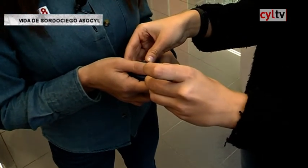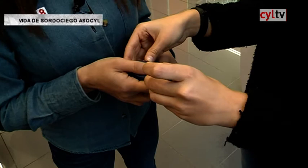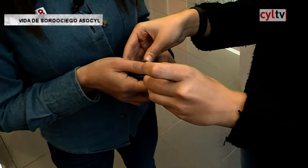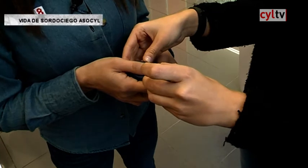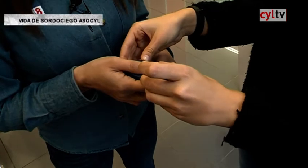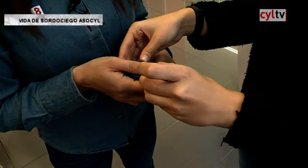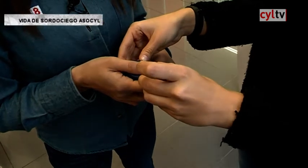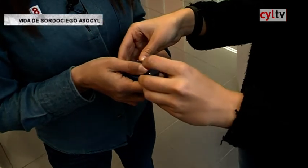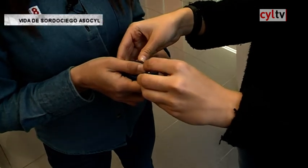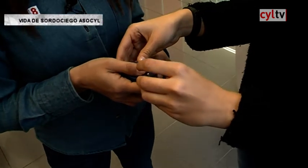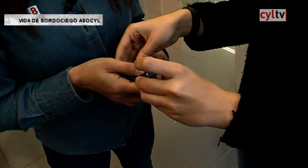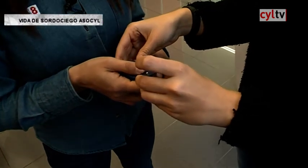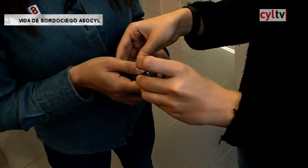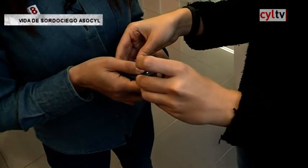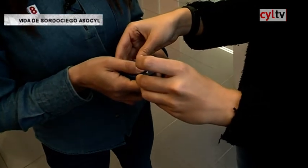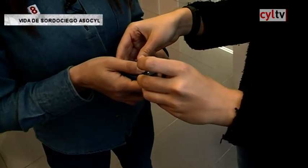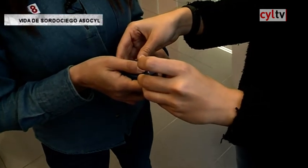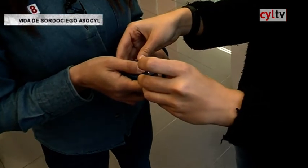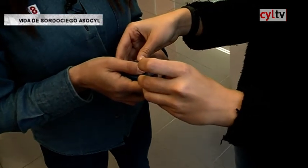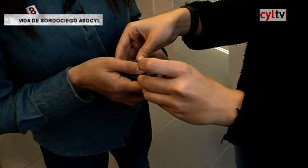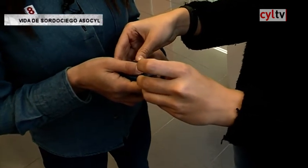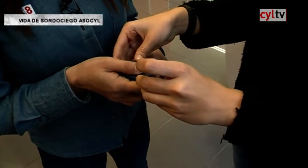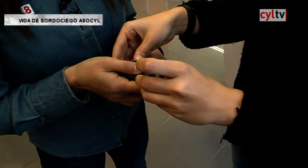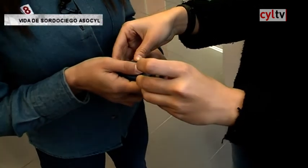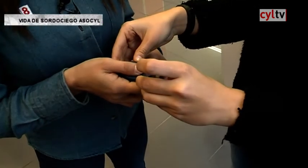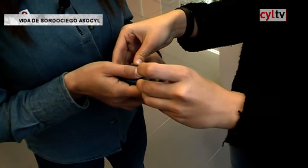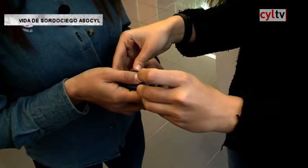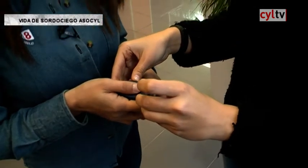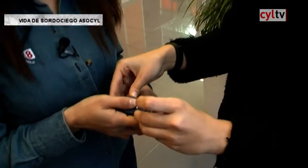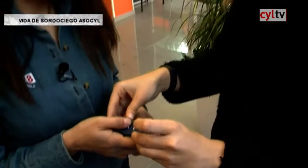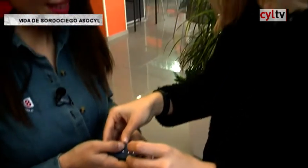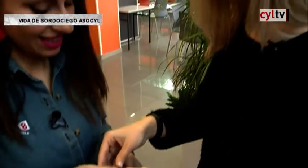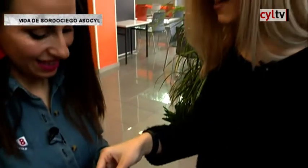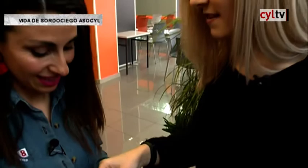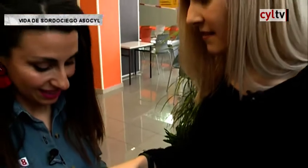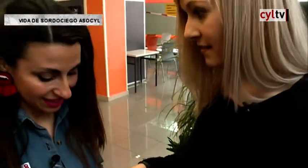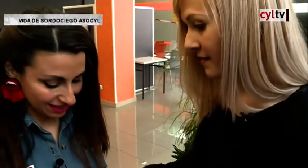¿Cuatro? Cuatro. Estas son las decenas de minuto. Es decir, son las 2:40.